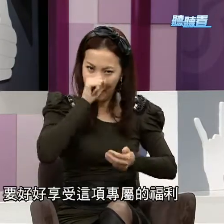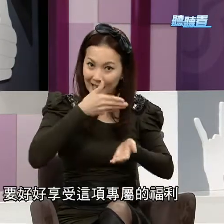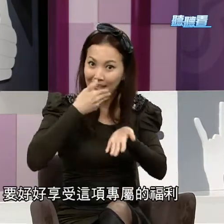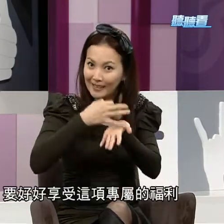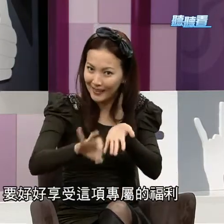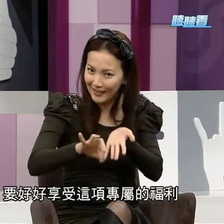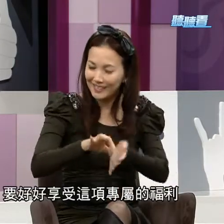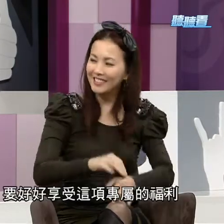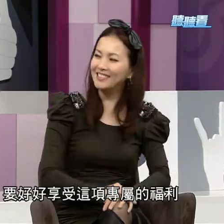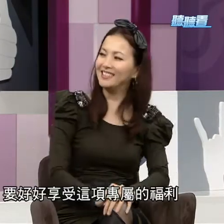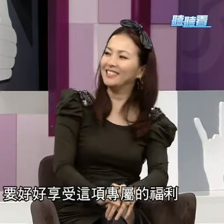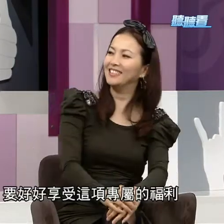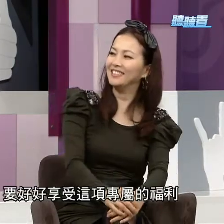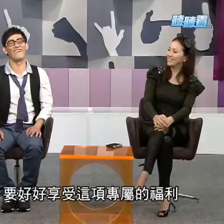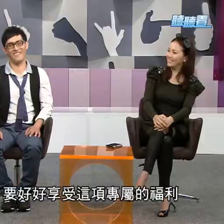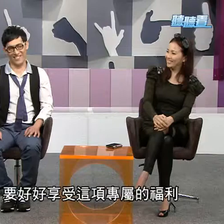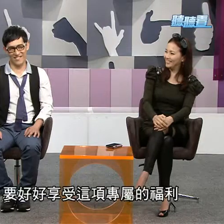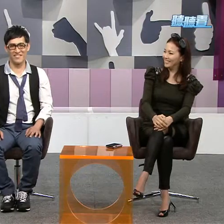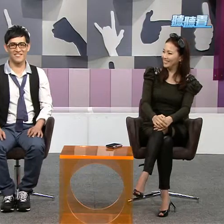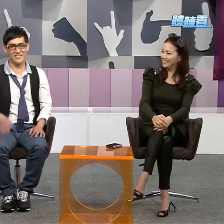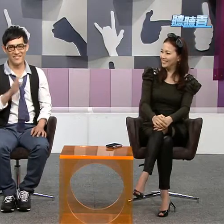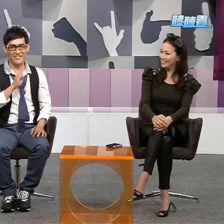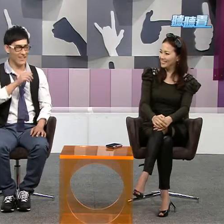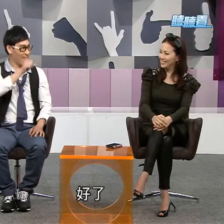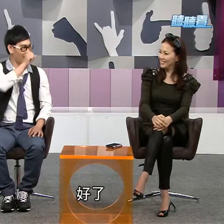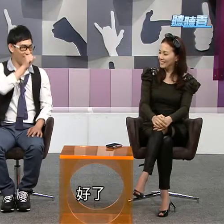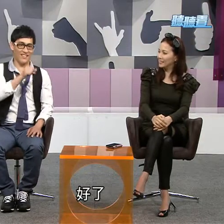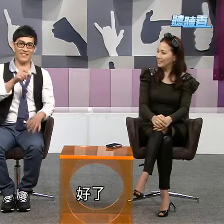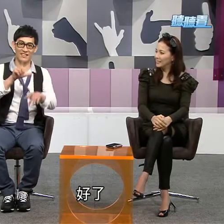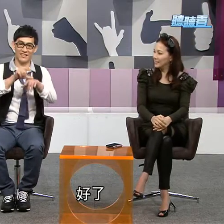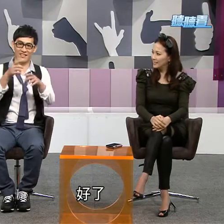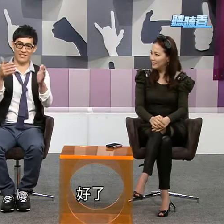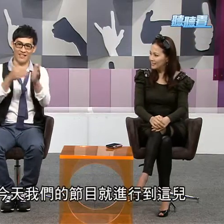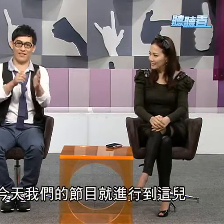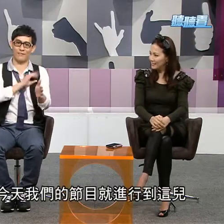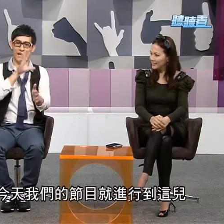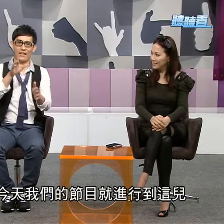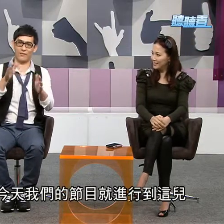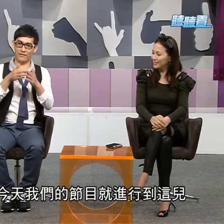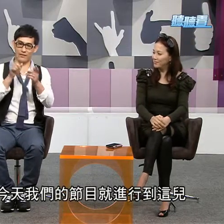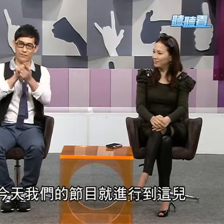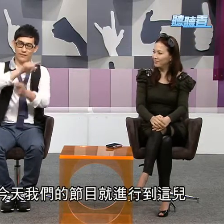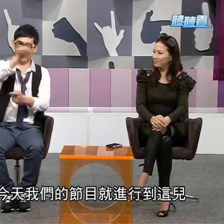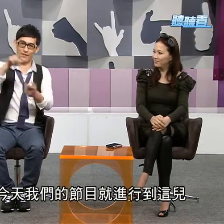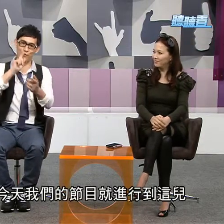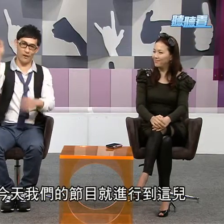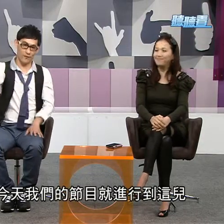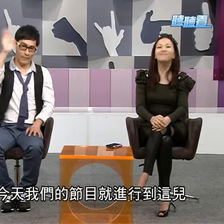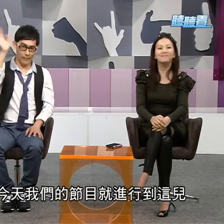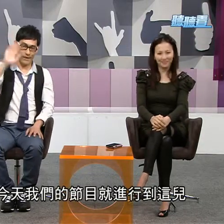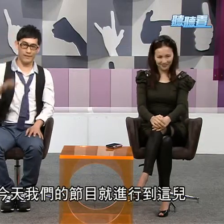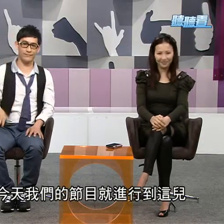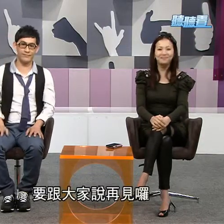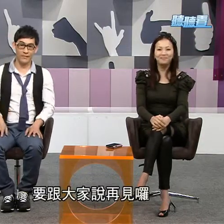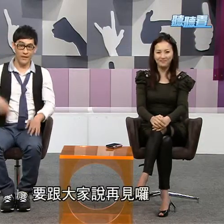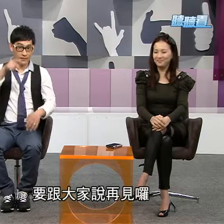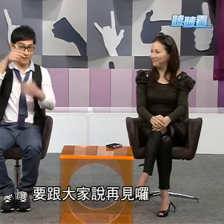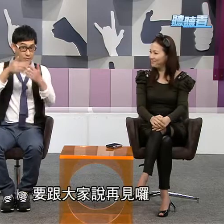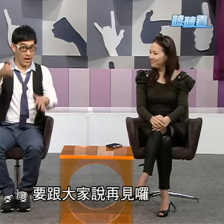受这项专属的福利。 嗯，好了，今天我们的节目就进行到这儿，要跟大家说再见